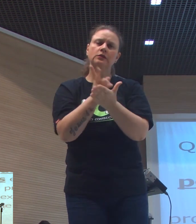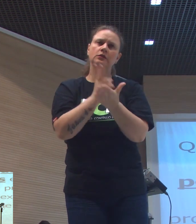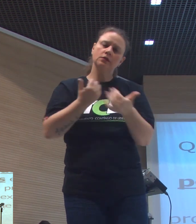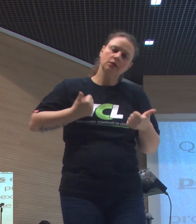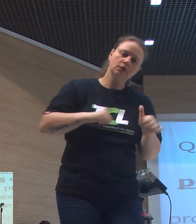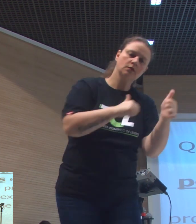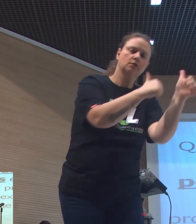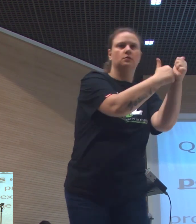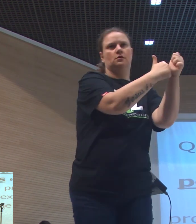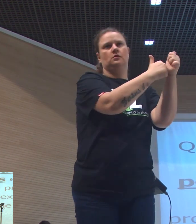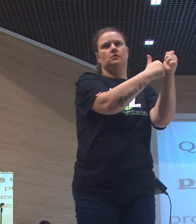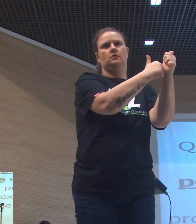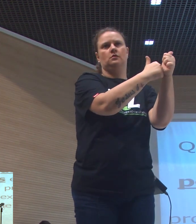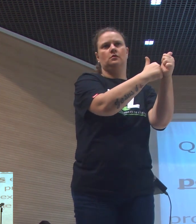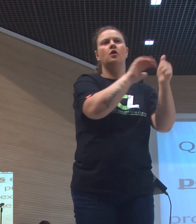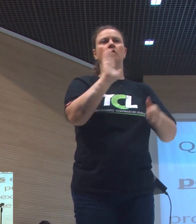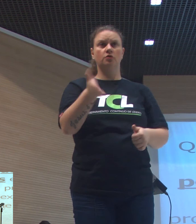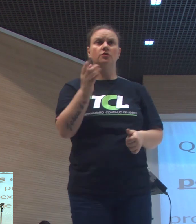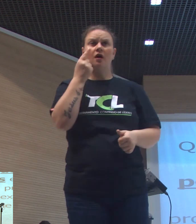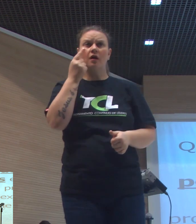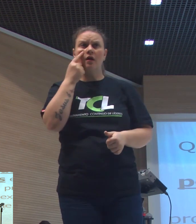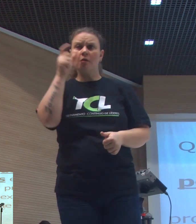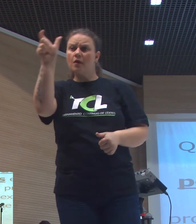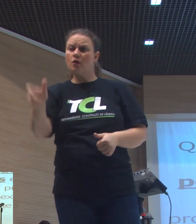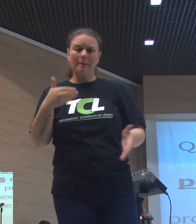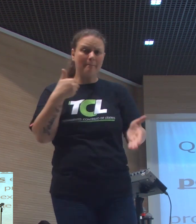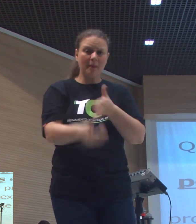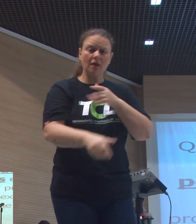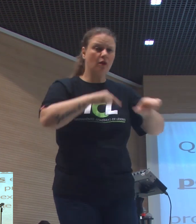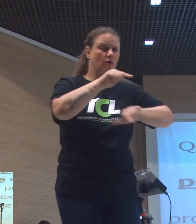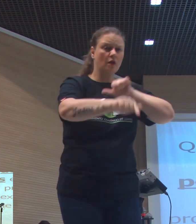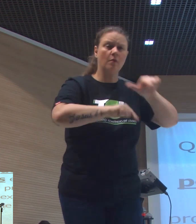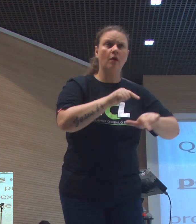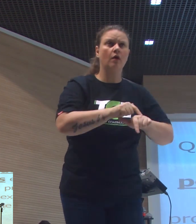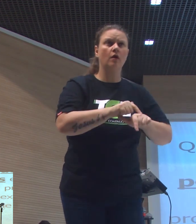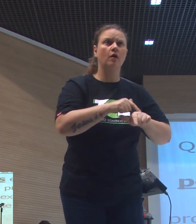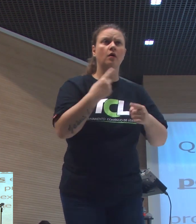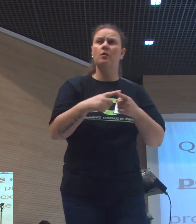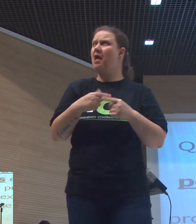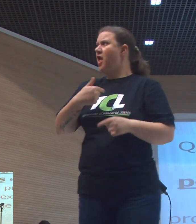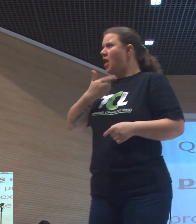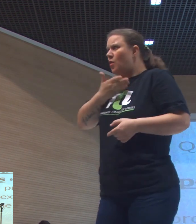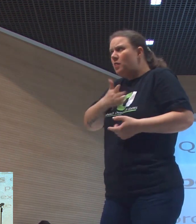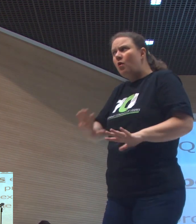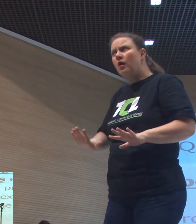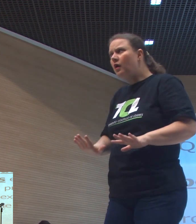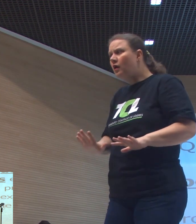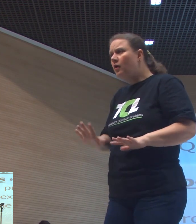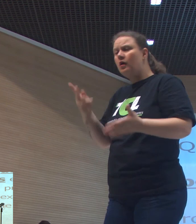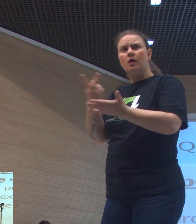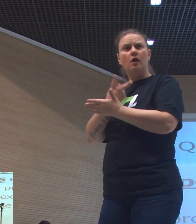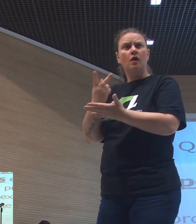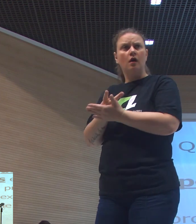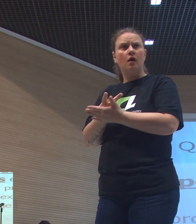ouvi de gente que perdeu o emprego por causa disso. Perdeu o emprego, porque Não queria ir beber depois do